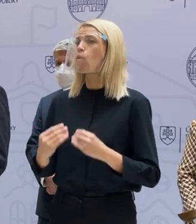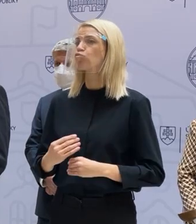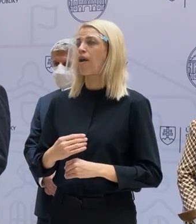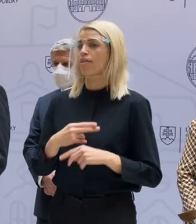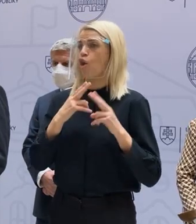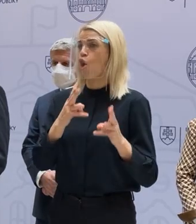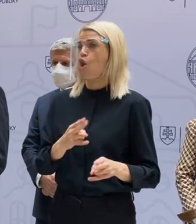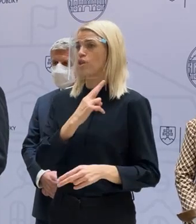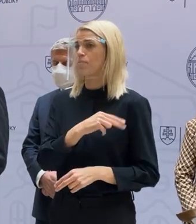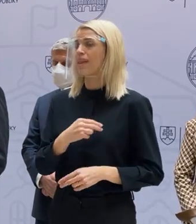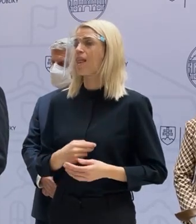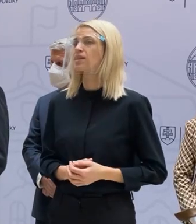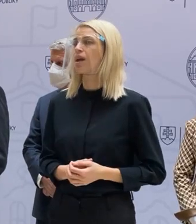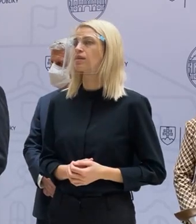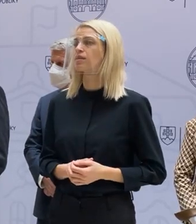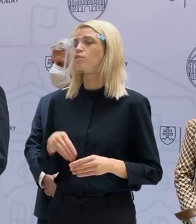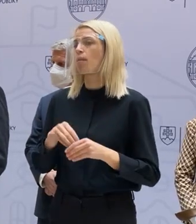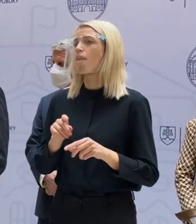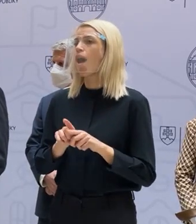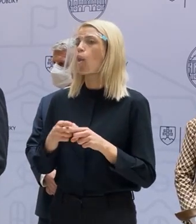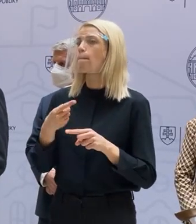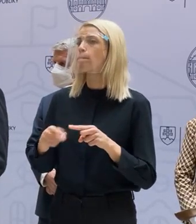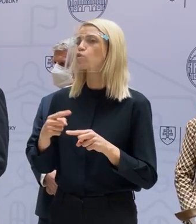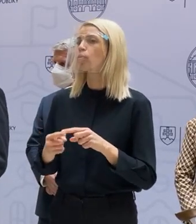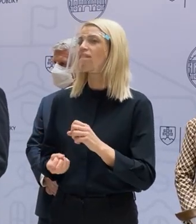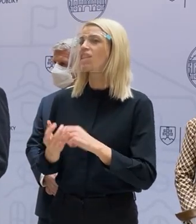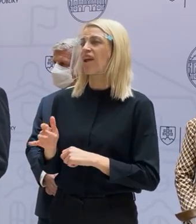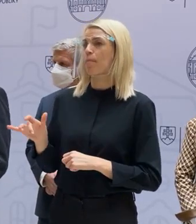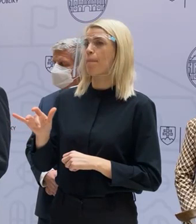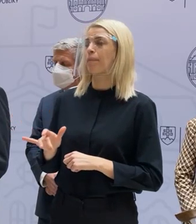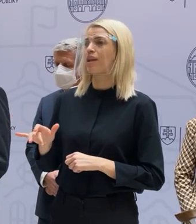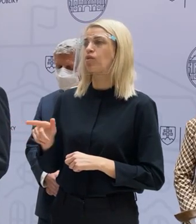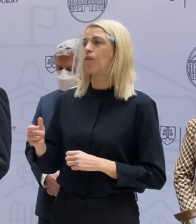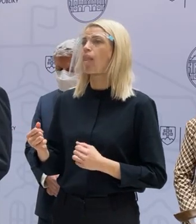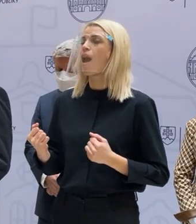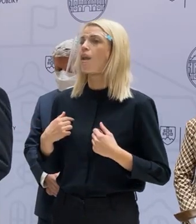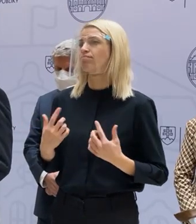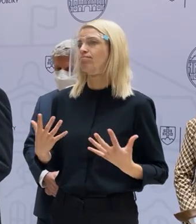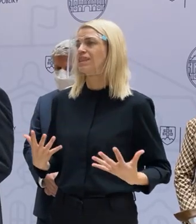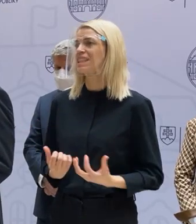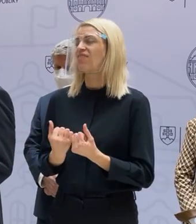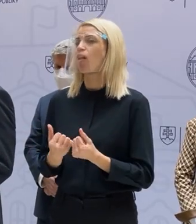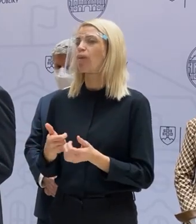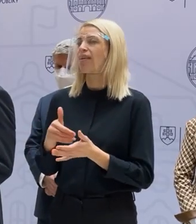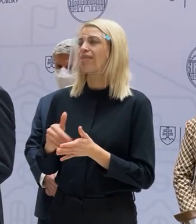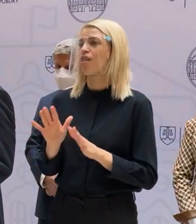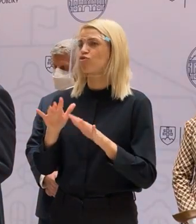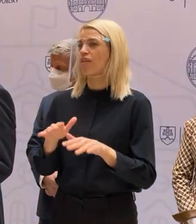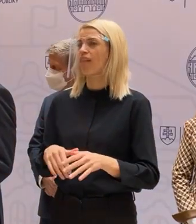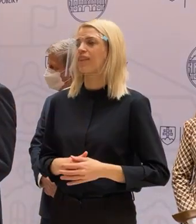hospitalizácií, čiže postupne si vytvárame nejaký priestor na zvládanie tej nadchádzajúcej